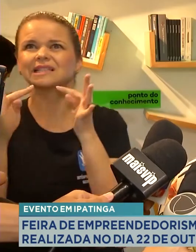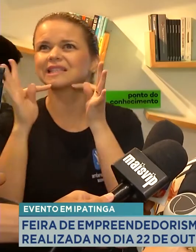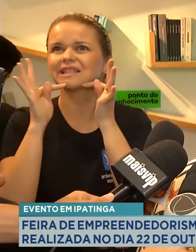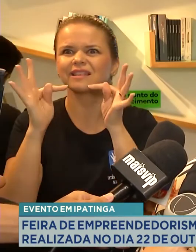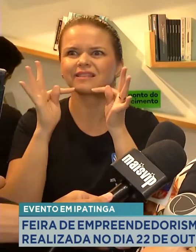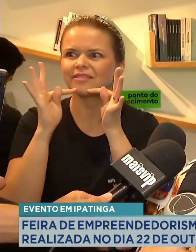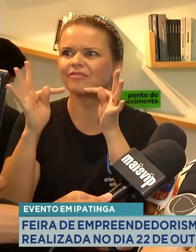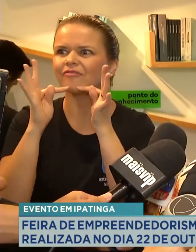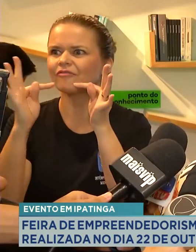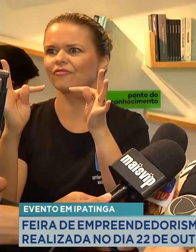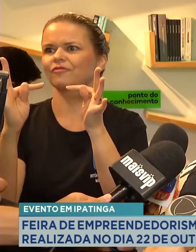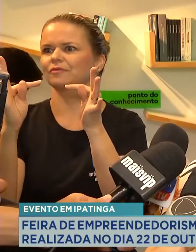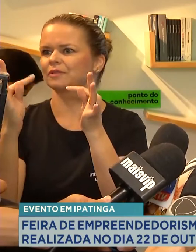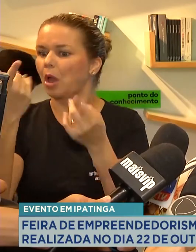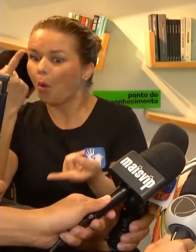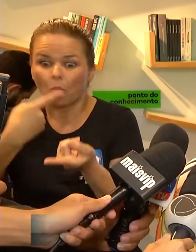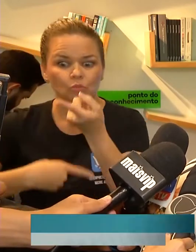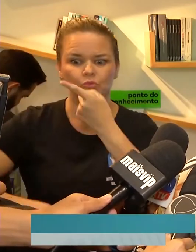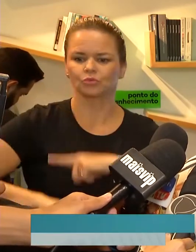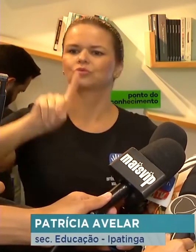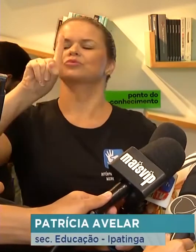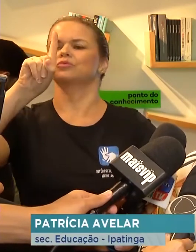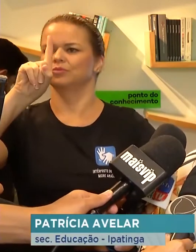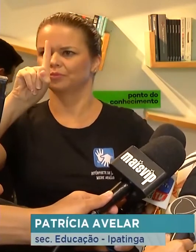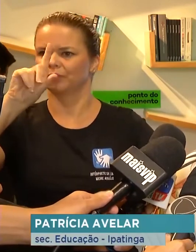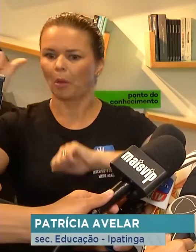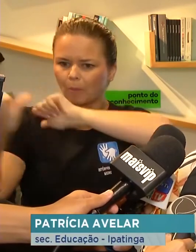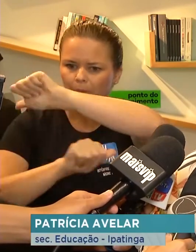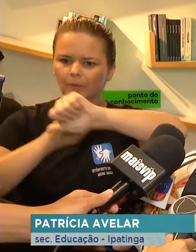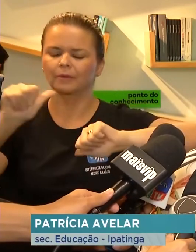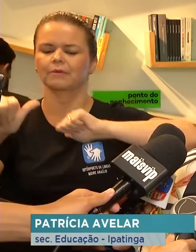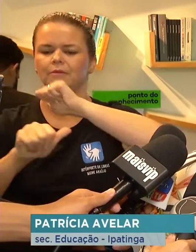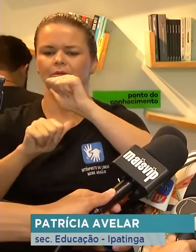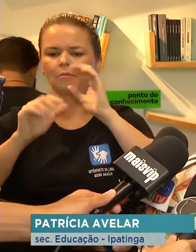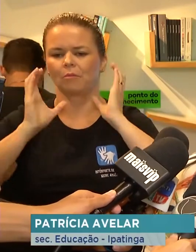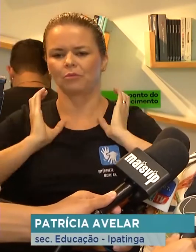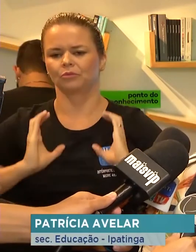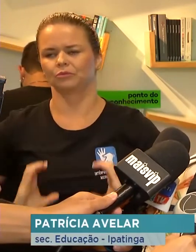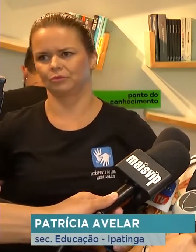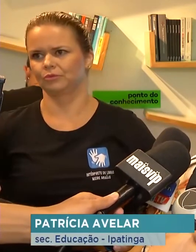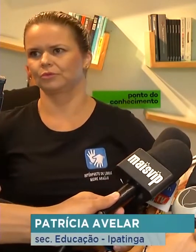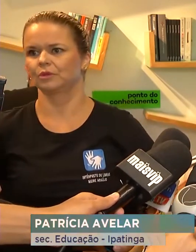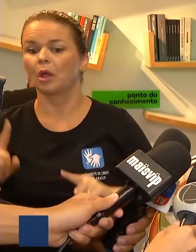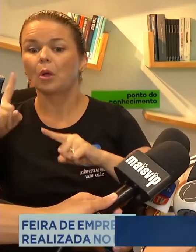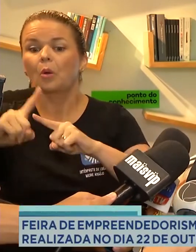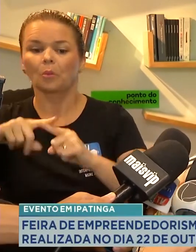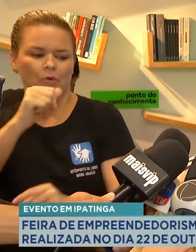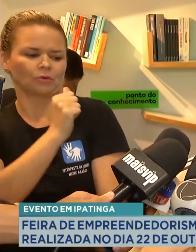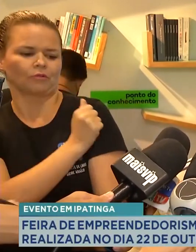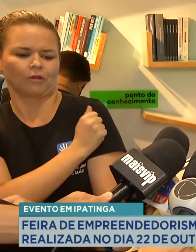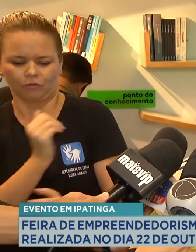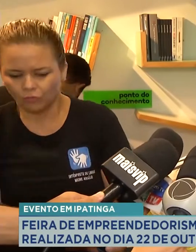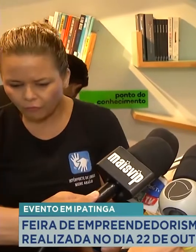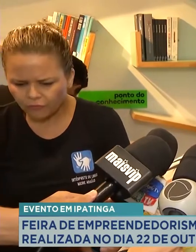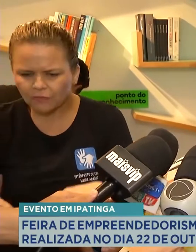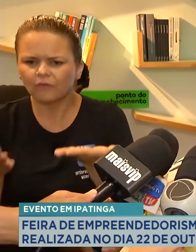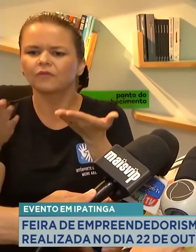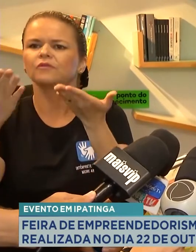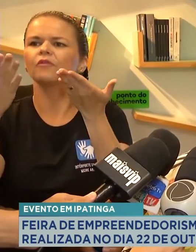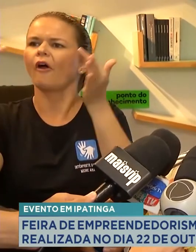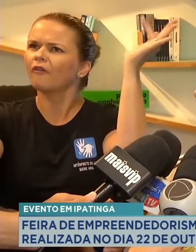uma mudança de hábito, é uma mudança de comportamento. O aluno ele fica com muito estímulo, ele fica muito estimulado. Então, o pai ele tem visto